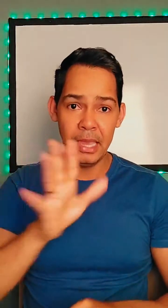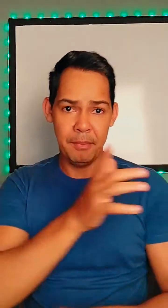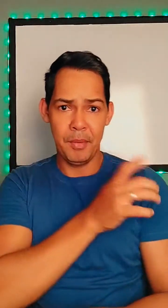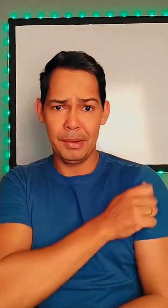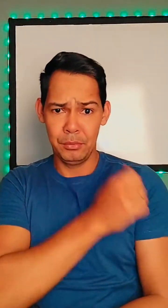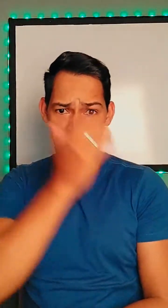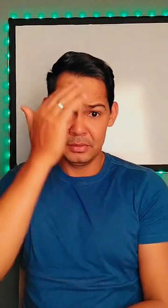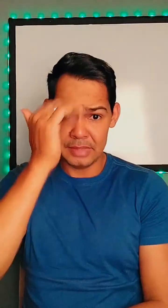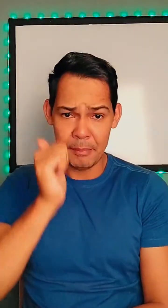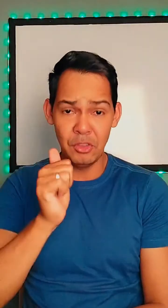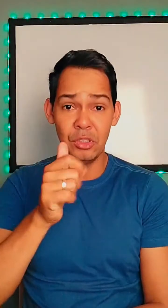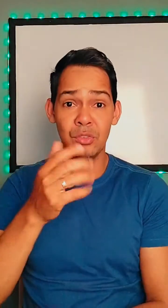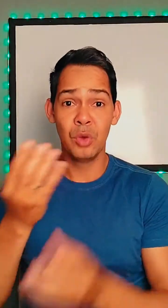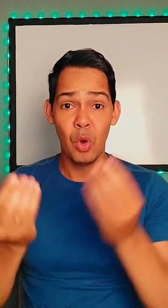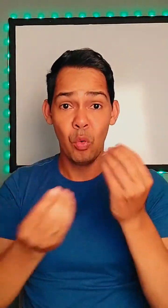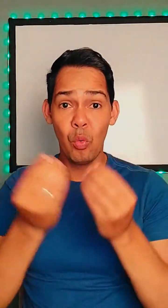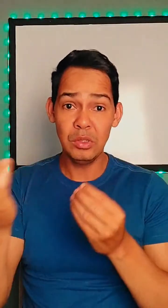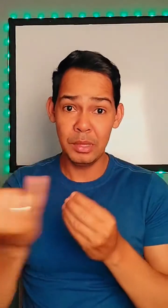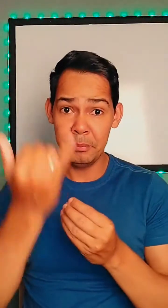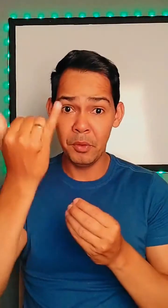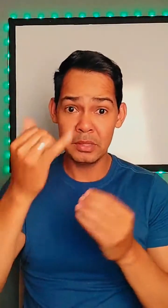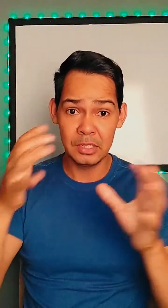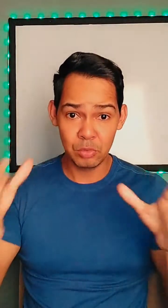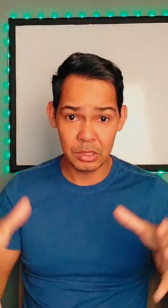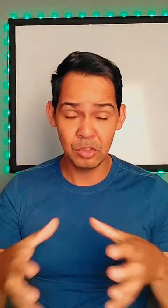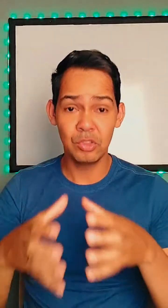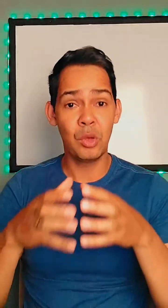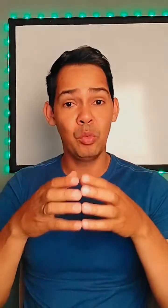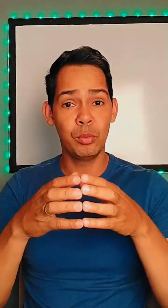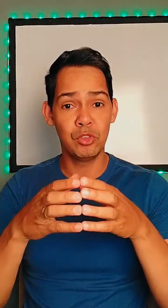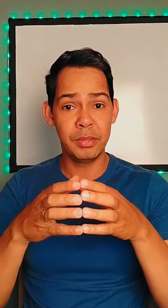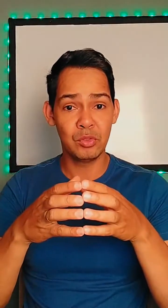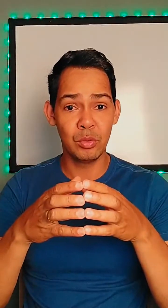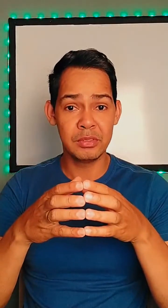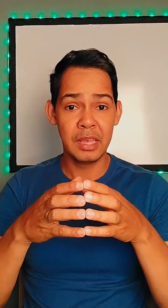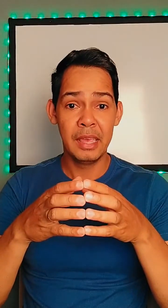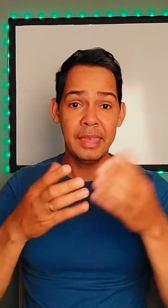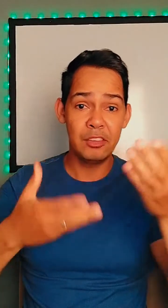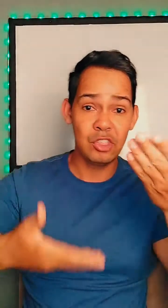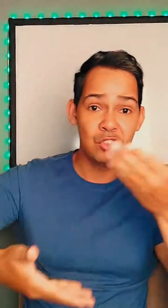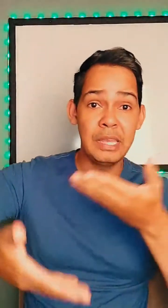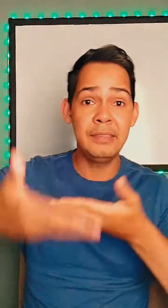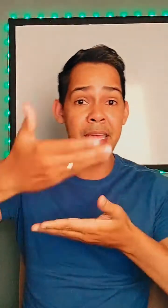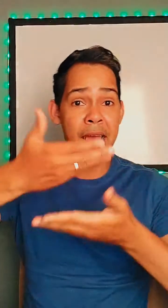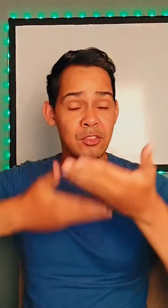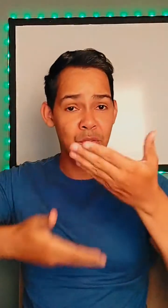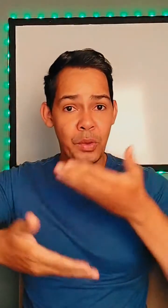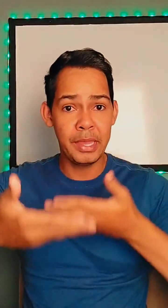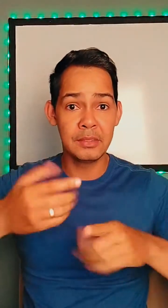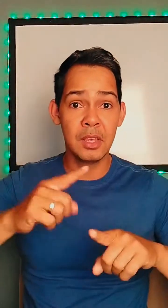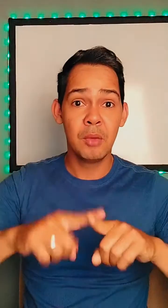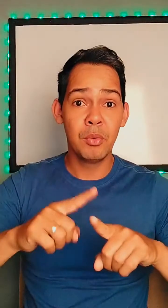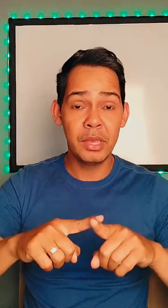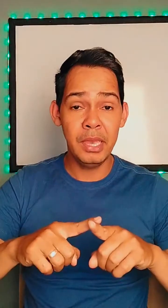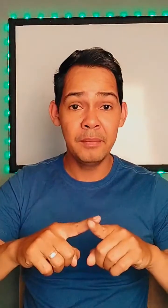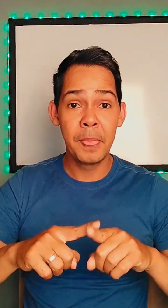meu aluno sabe disso, o quanto é importante quando a gente tem um grupo de pessoas que a gente interage com eles. Por quê?